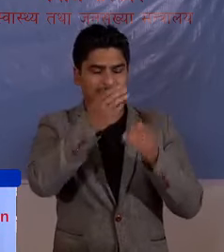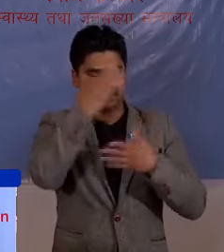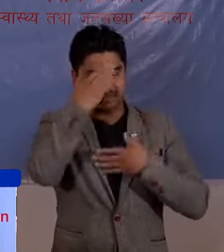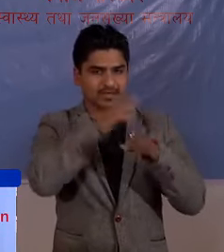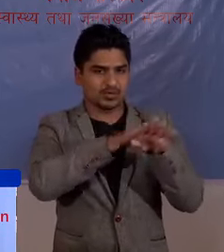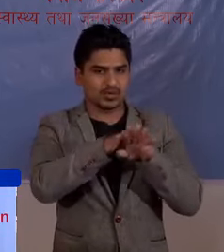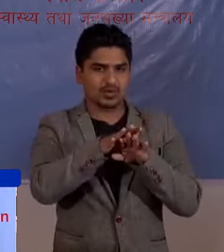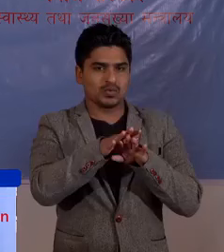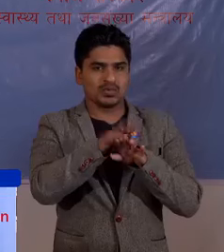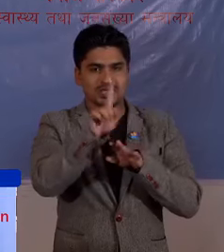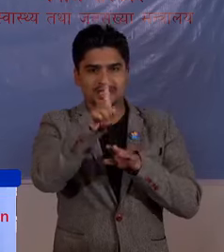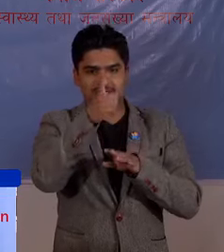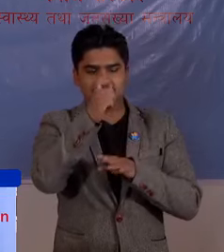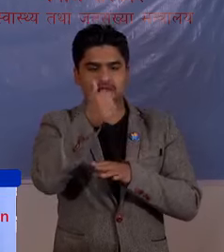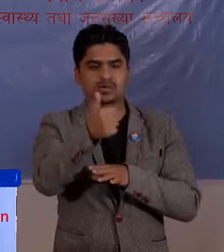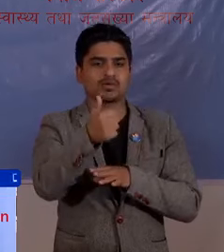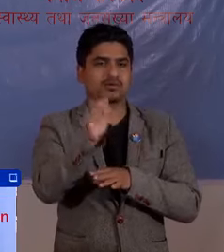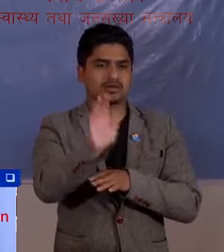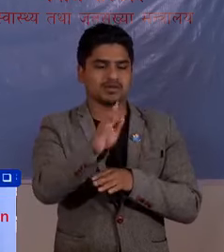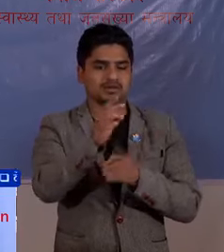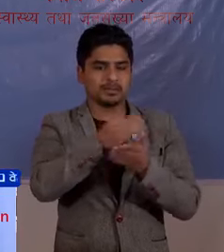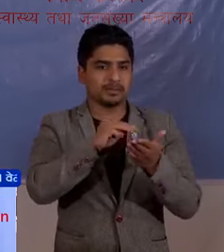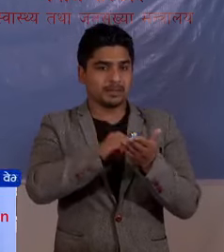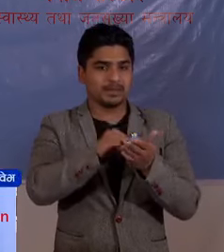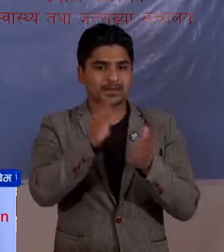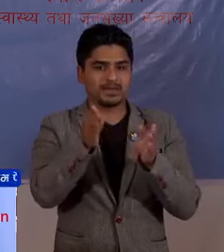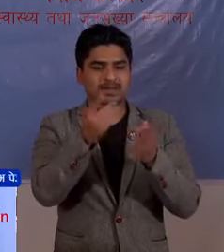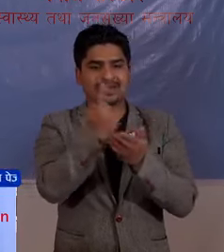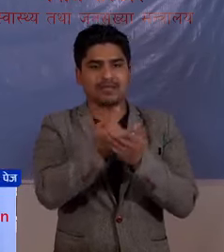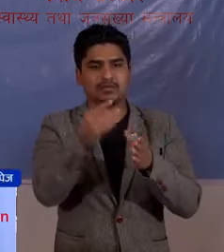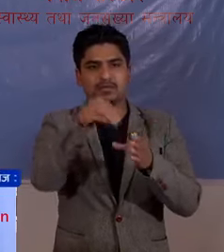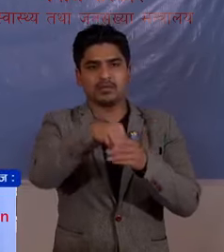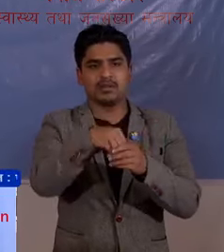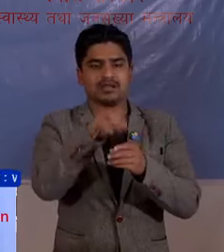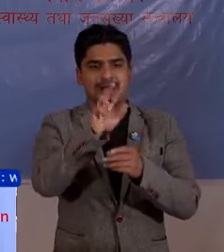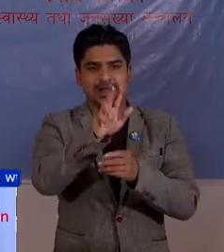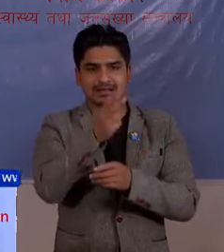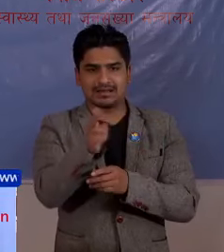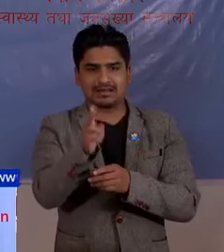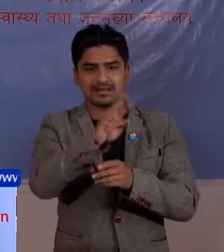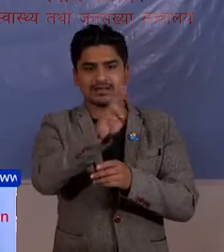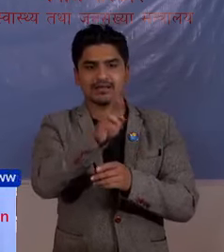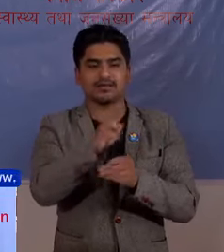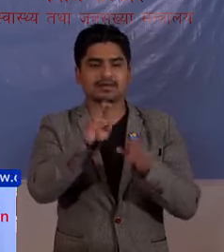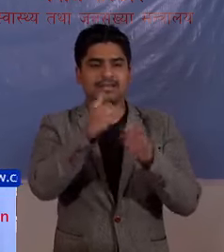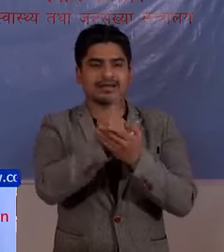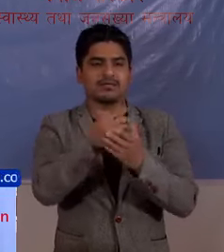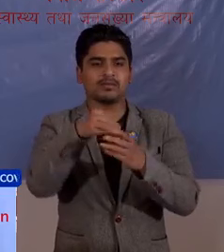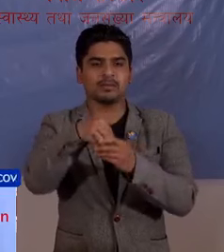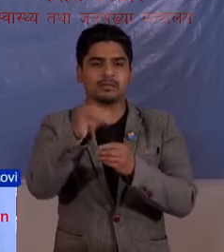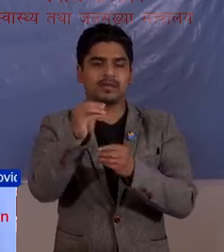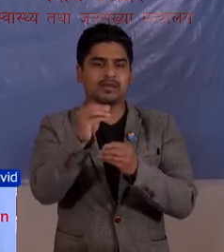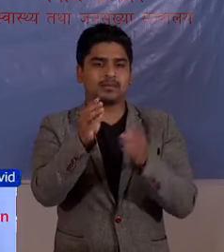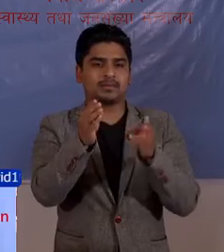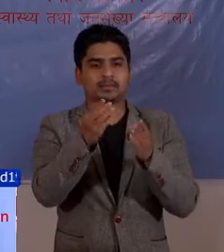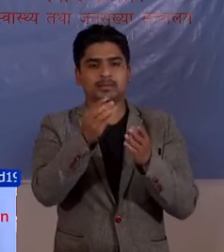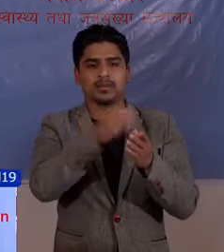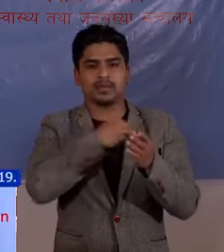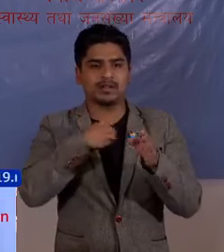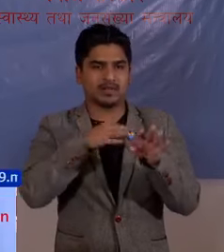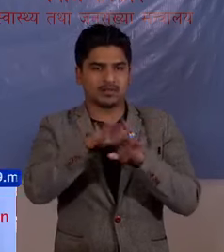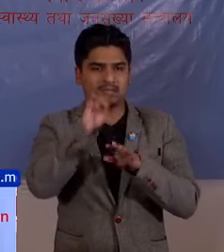सङ्ख्या 106 छ, जसमध्ये उपत्यकाभित्र 8 र उपत्यका बाहिरका